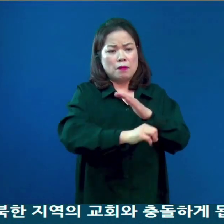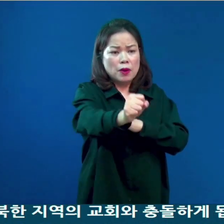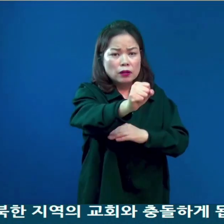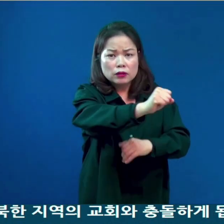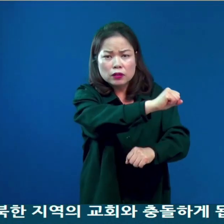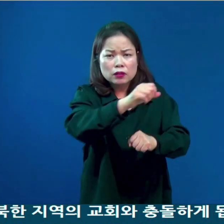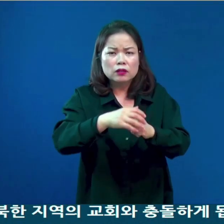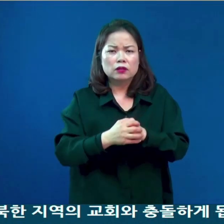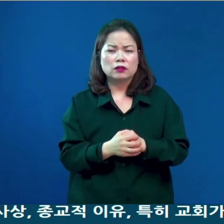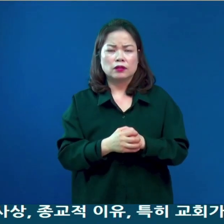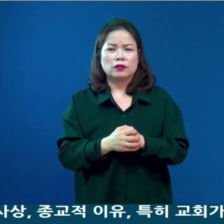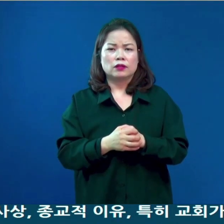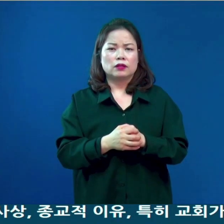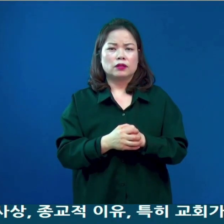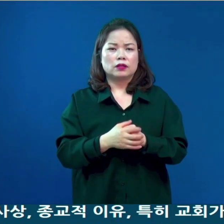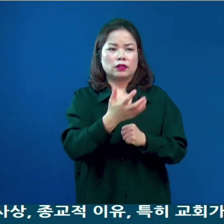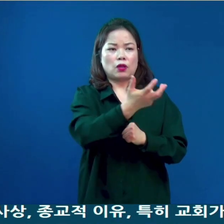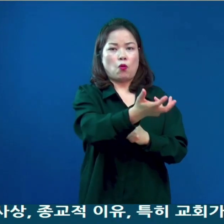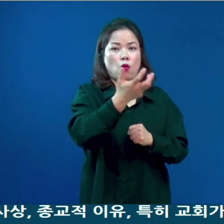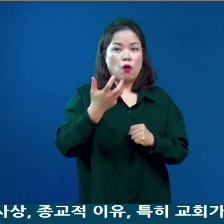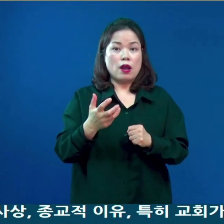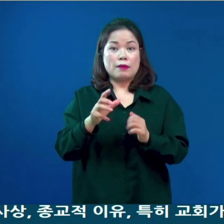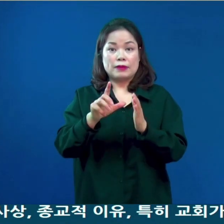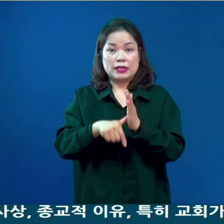이 월남 시기입니다.